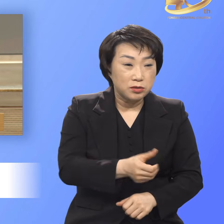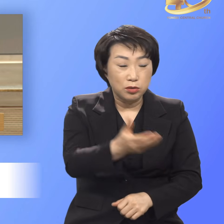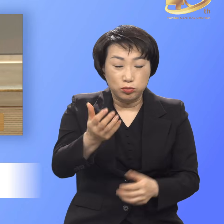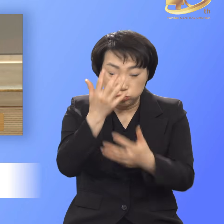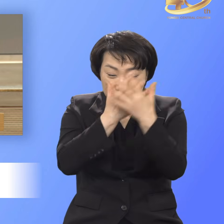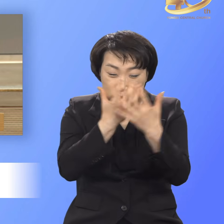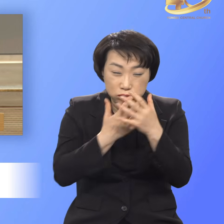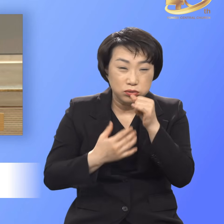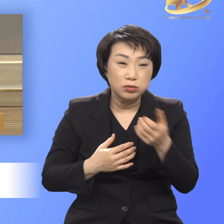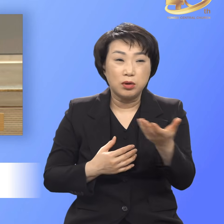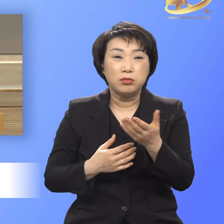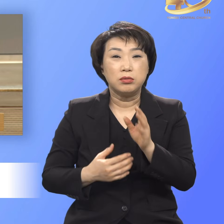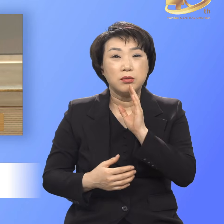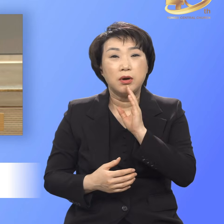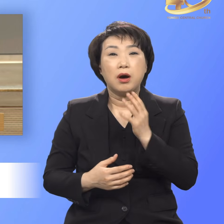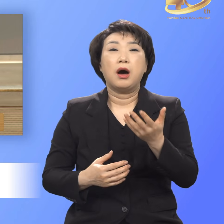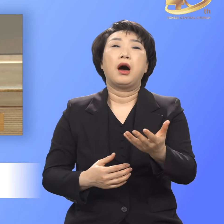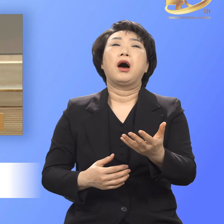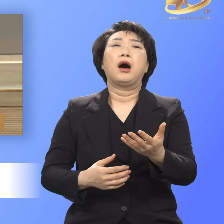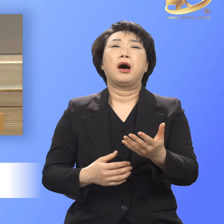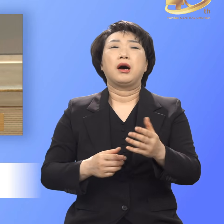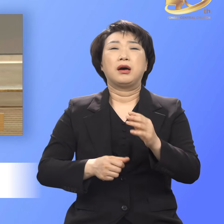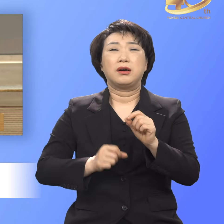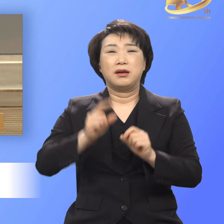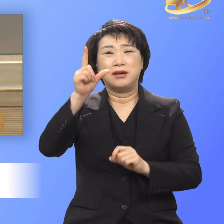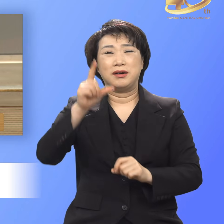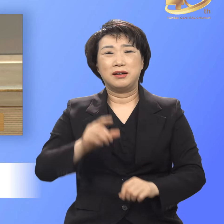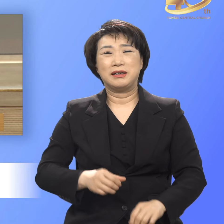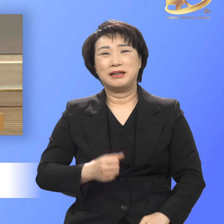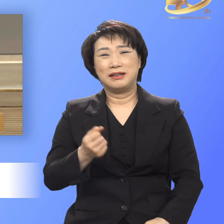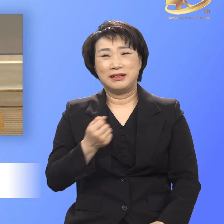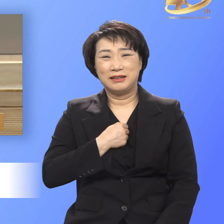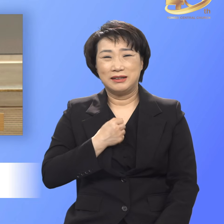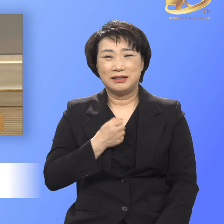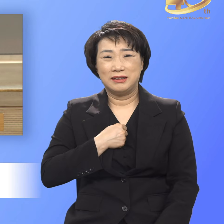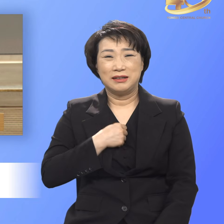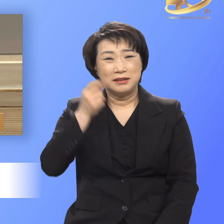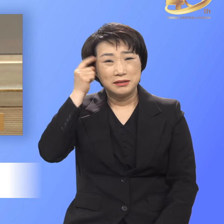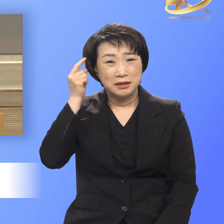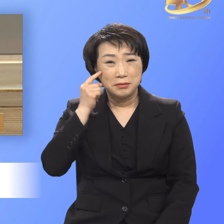모르고 하는 사람은 좀 많아요. 생각해보세요.